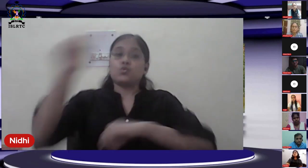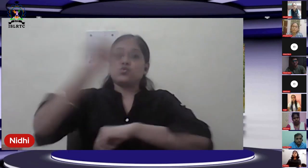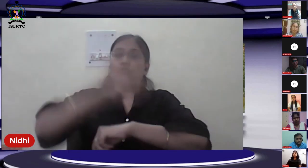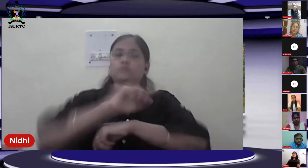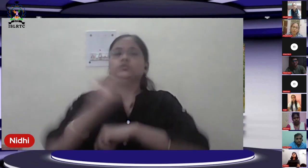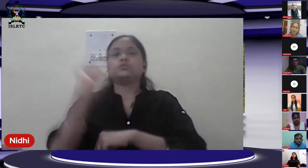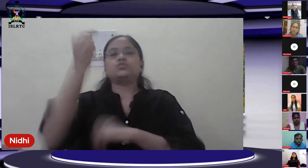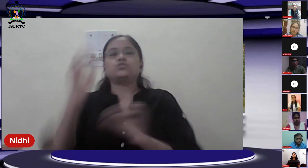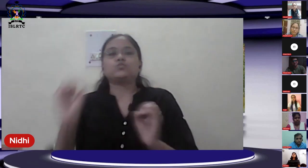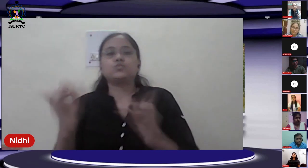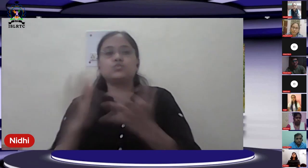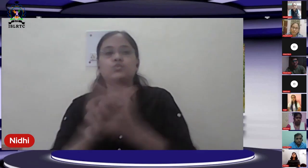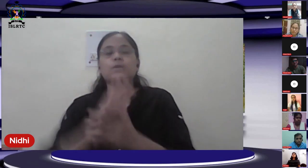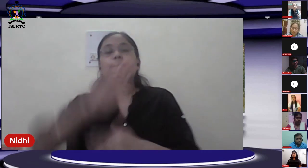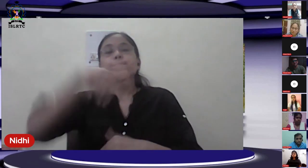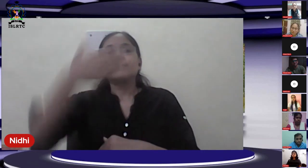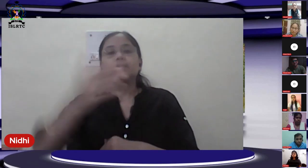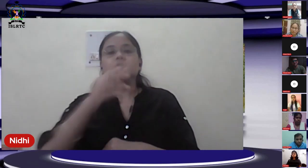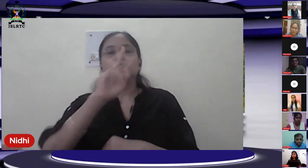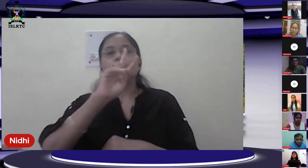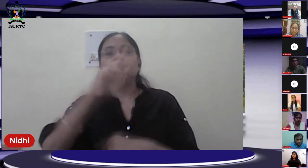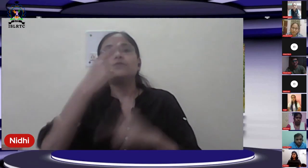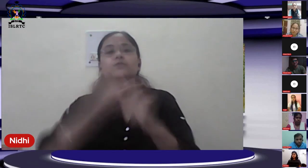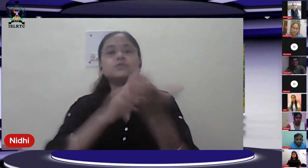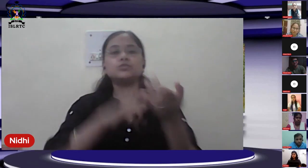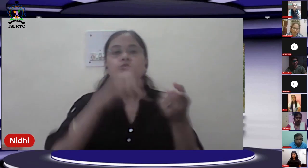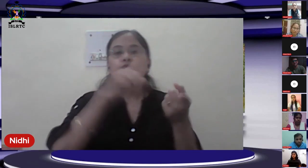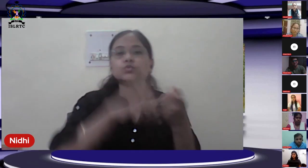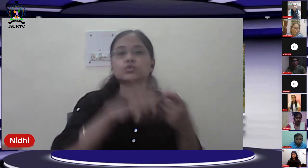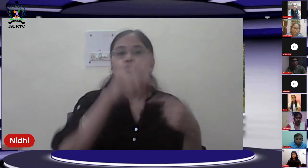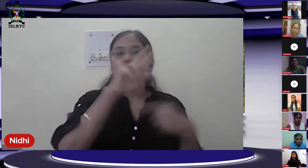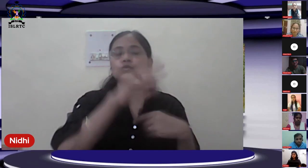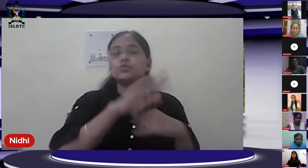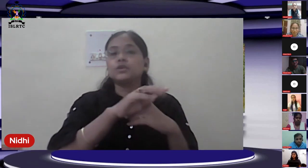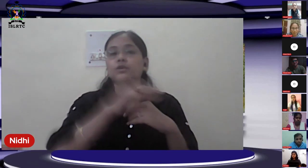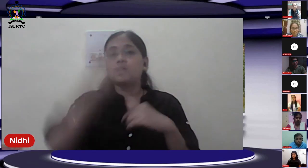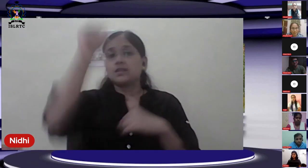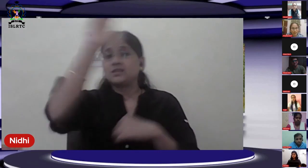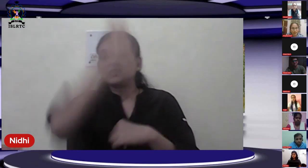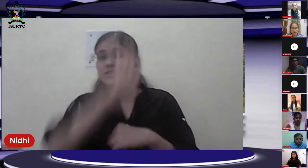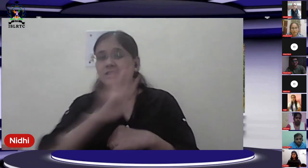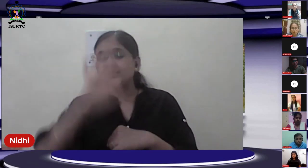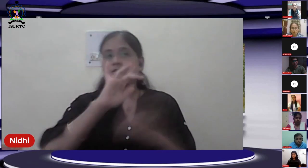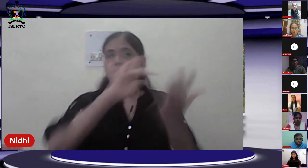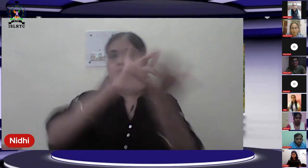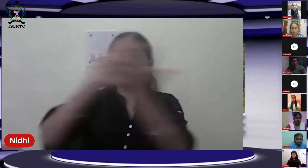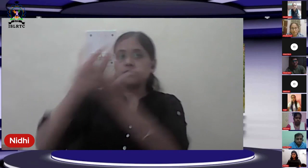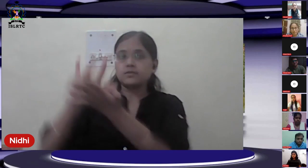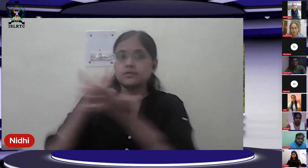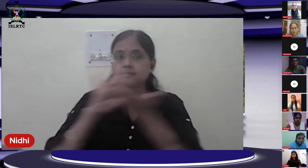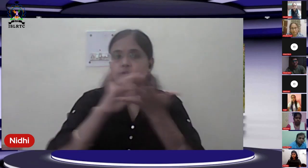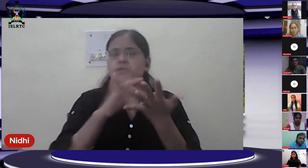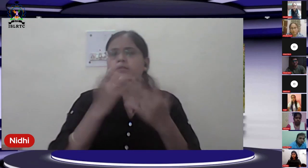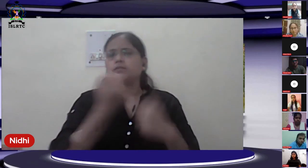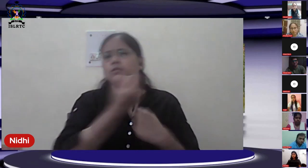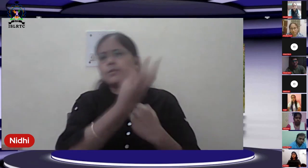को पहली बार 170 से अधिक देशों में अंतर्राष्ट्रीय योग दिवस के रूप में मनाया जाने लगा।